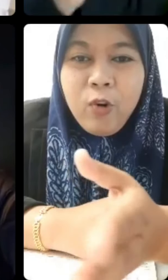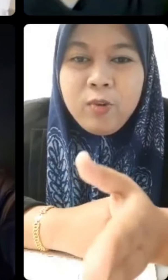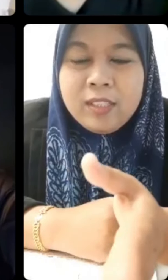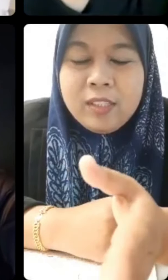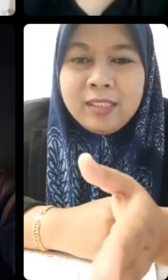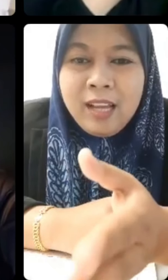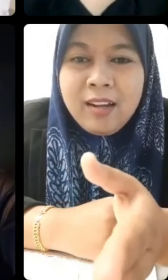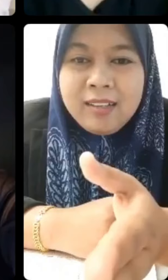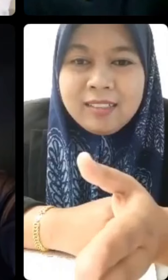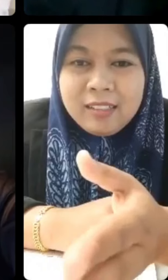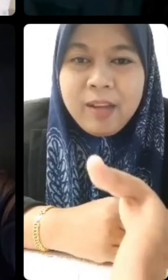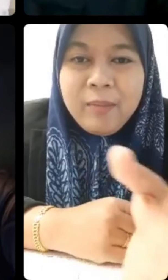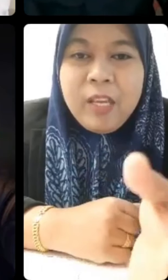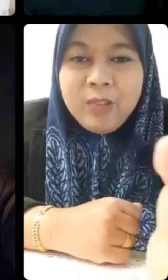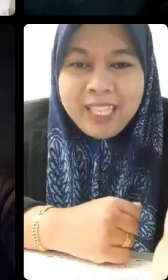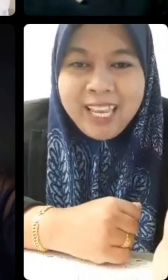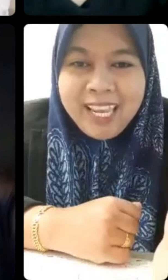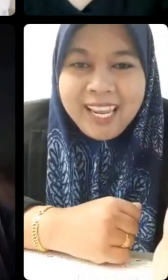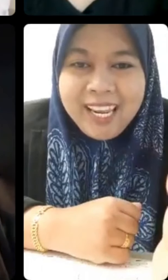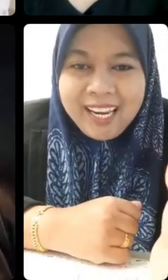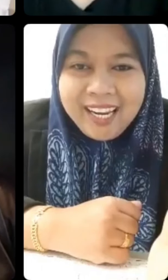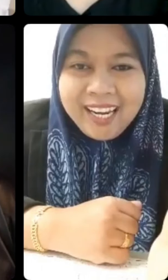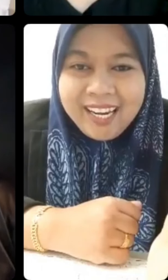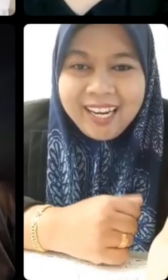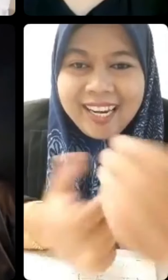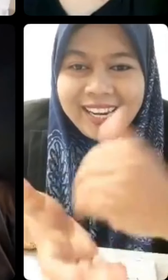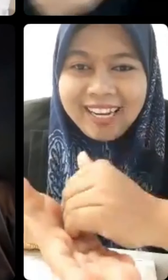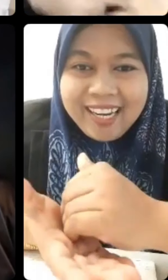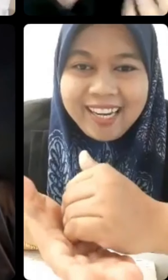ramai followers yang semakin mengikuti.